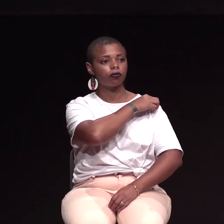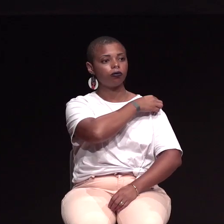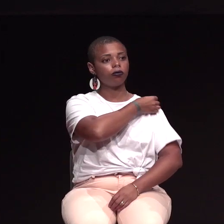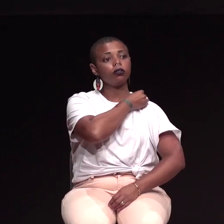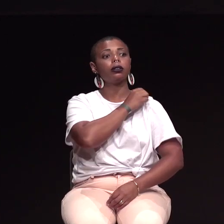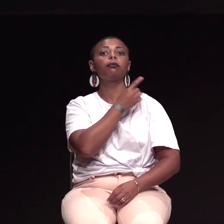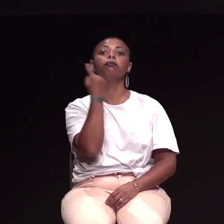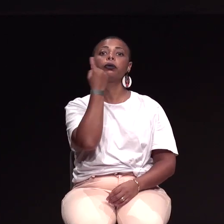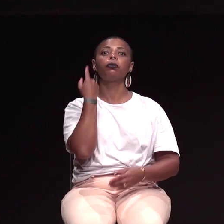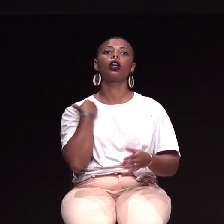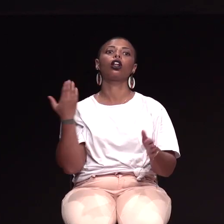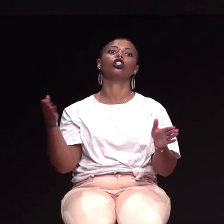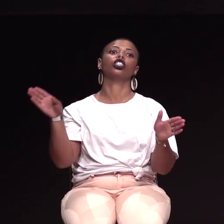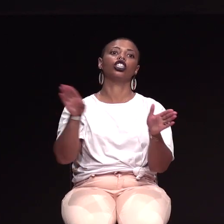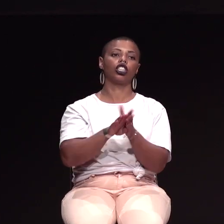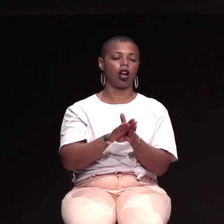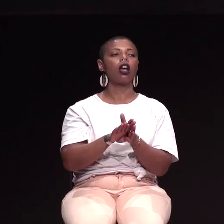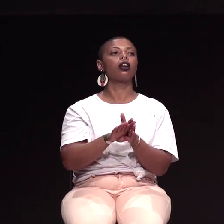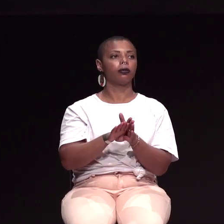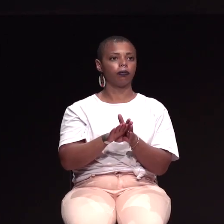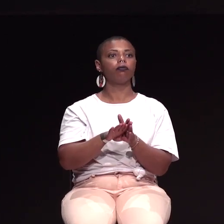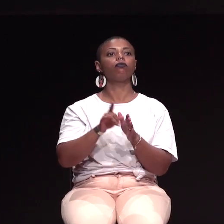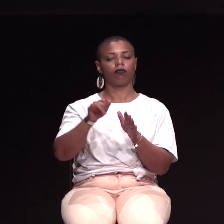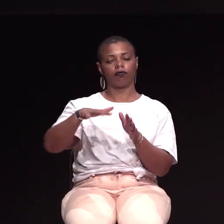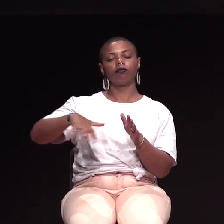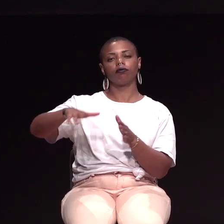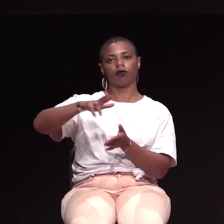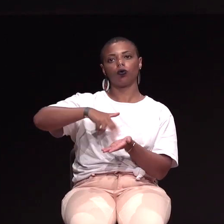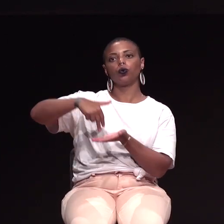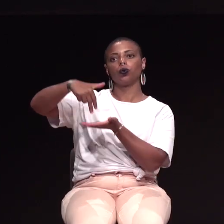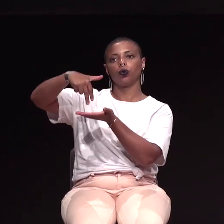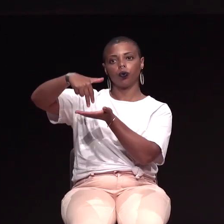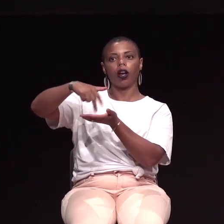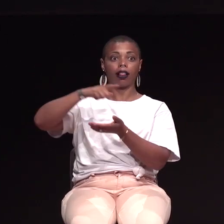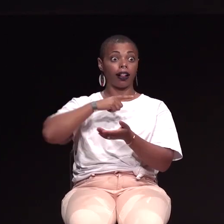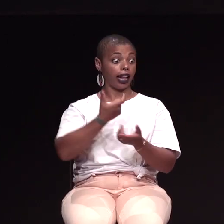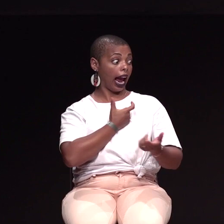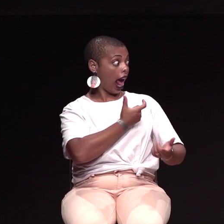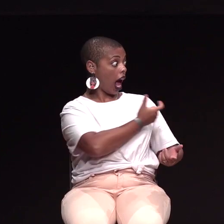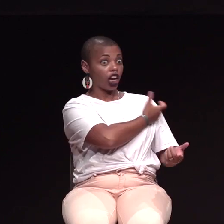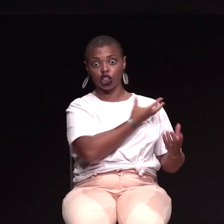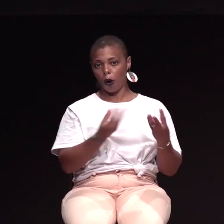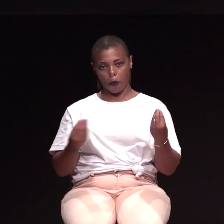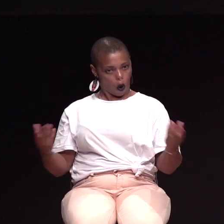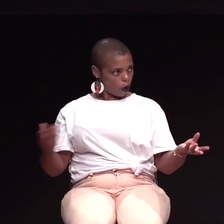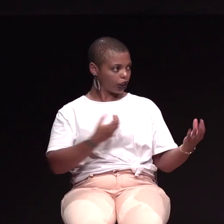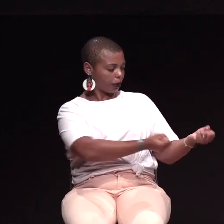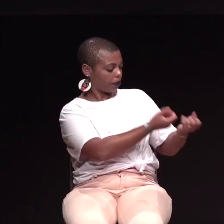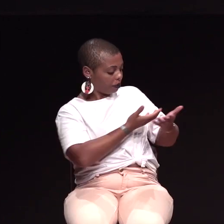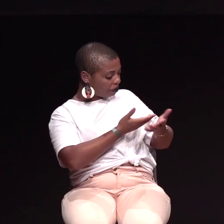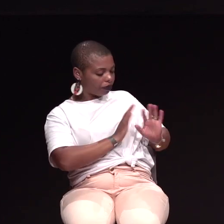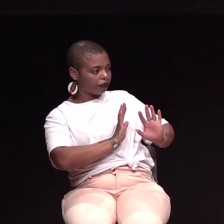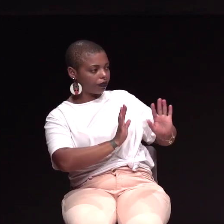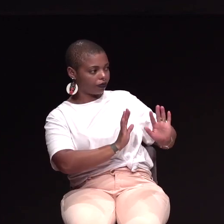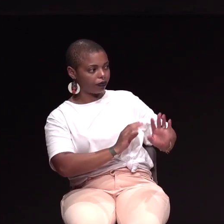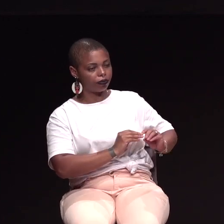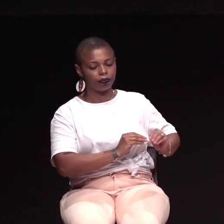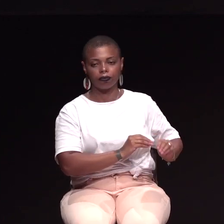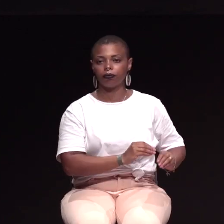eu cheguei lá no espaço, aí já tinha uns 2, 3 crachás prontos para mim, as pessoas me entregando o